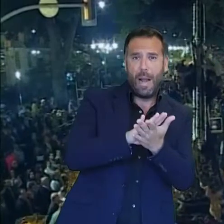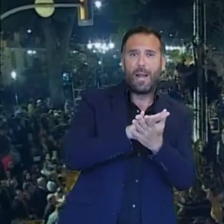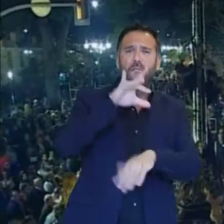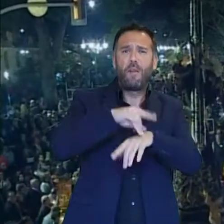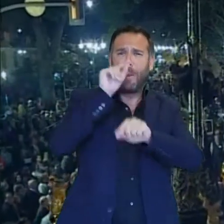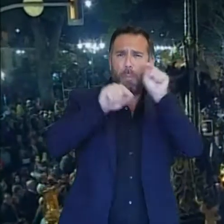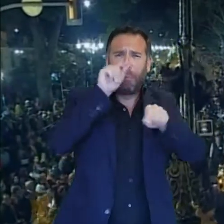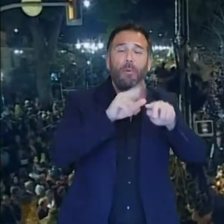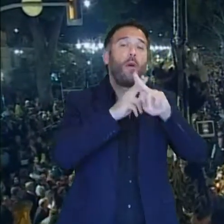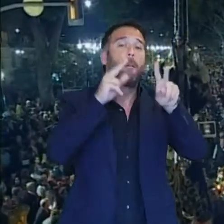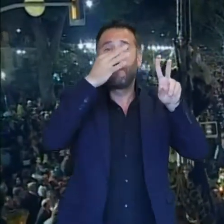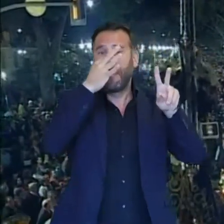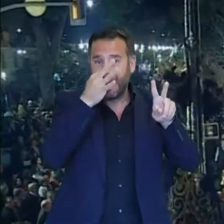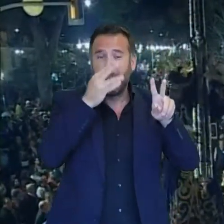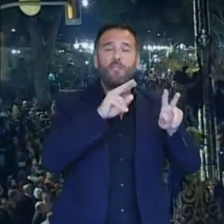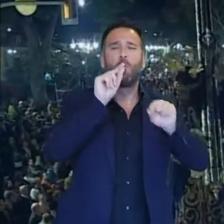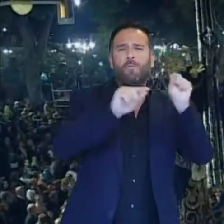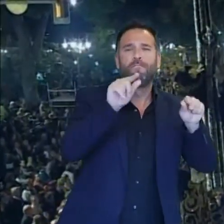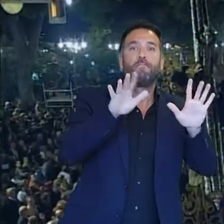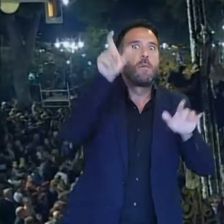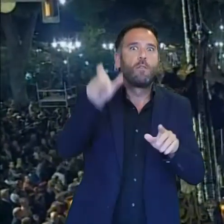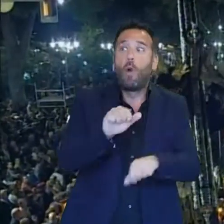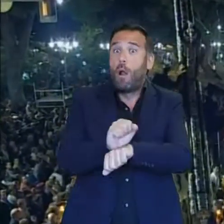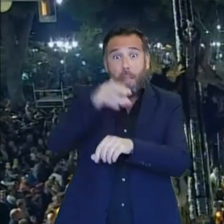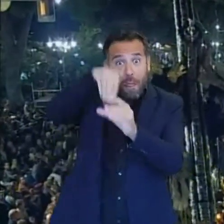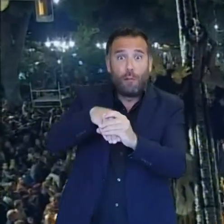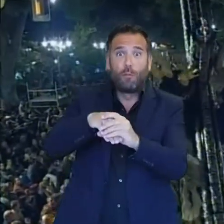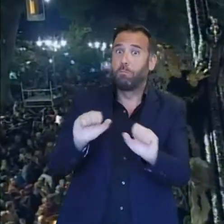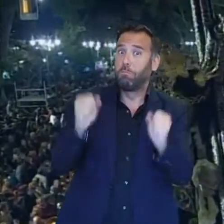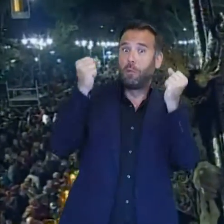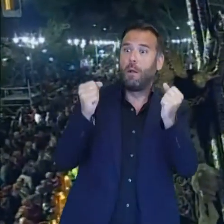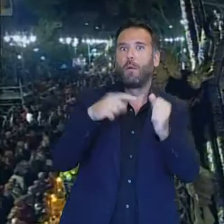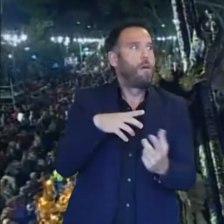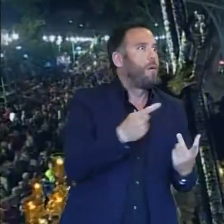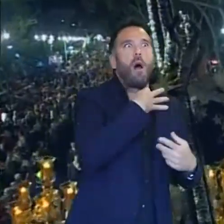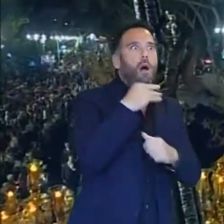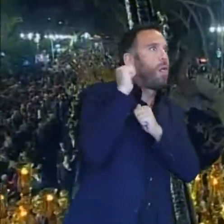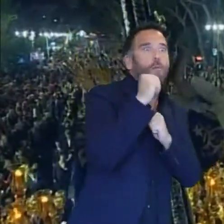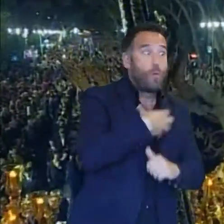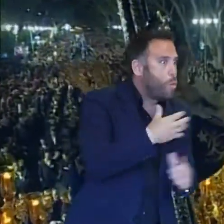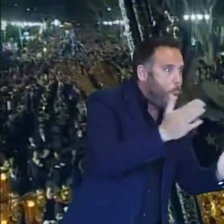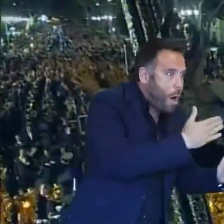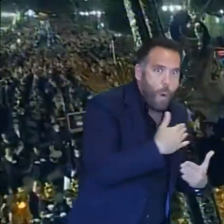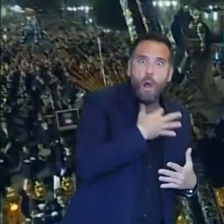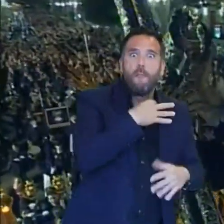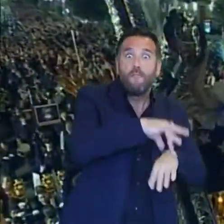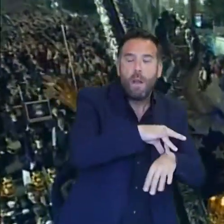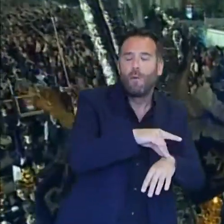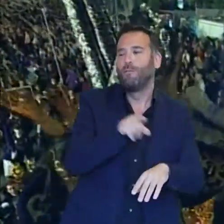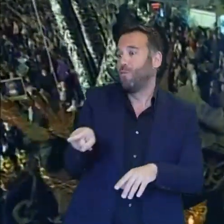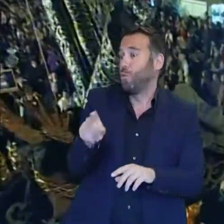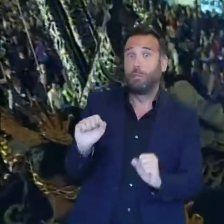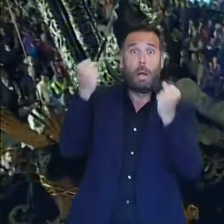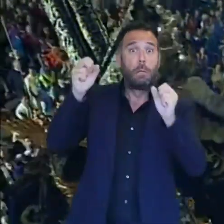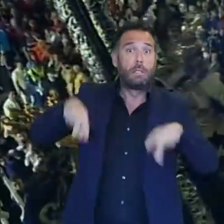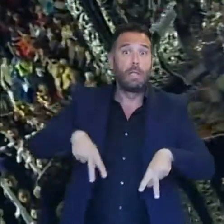causa de la peste y tuvo que recurrir a los hombres del calabozo para poder salir en procesión, puesto que fueron estos los únicos que no sufrieron